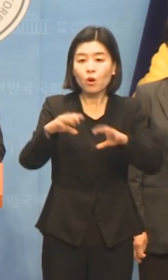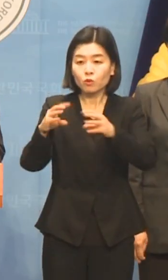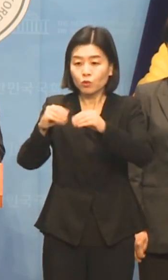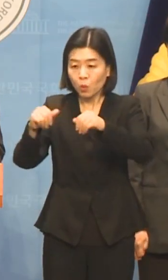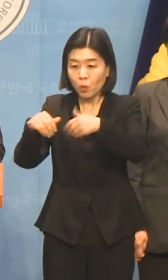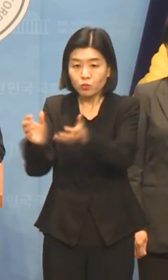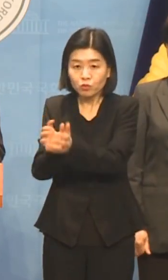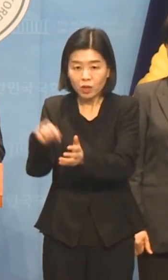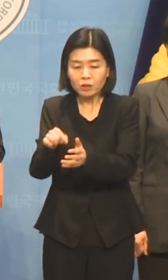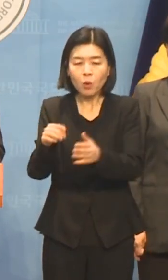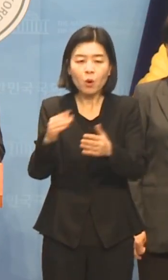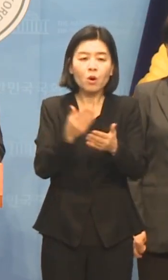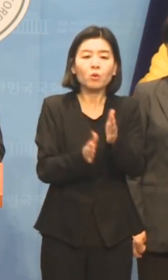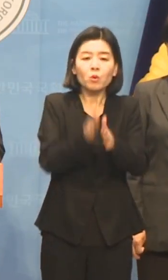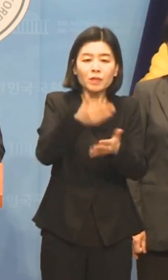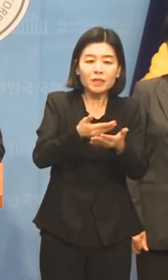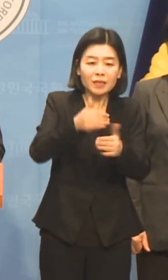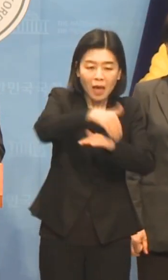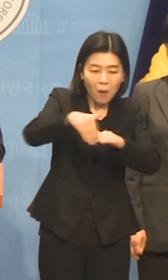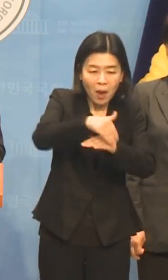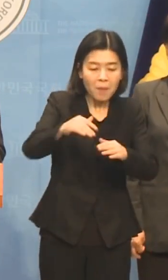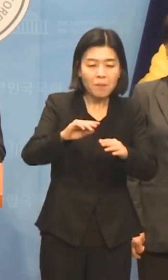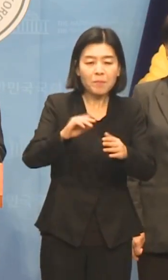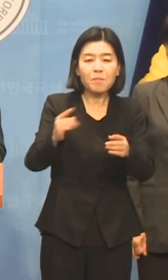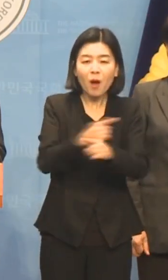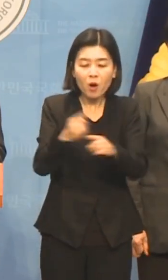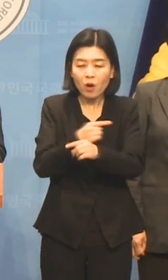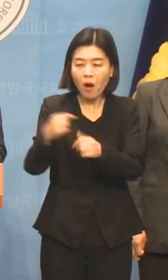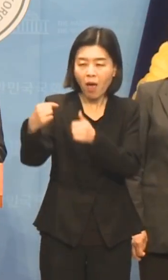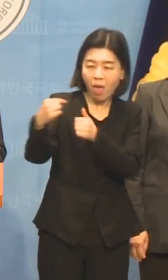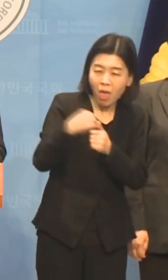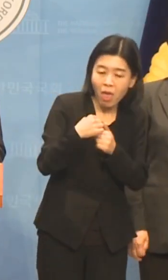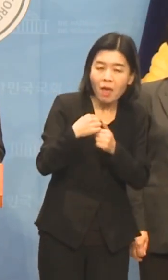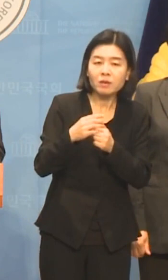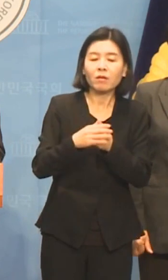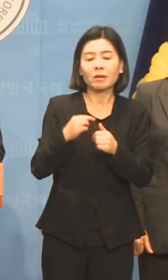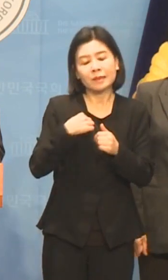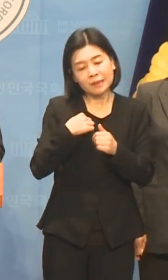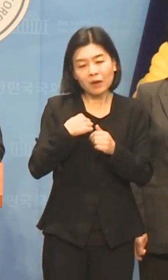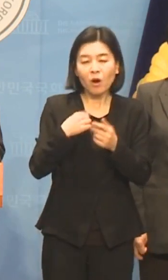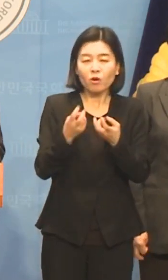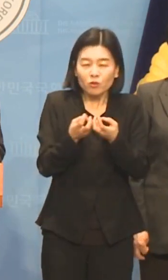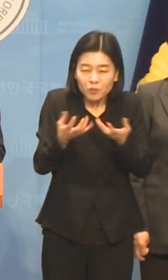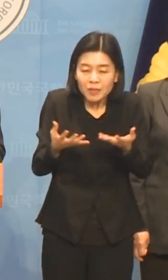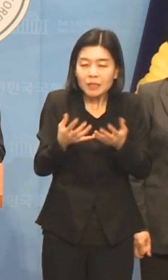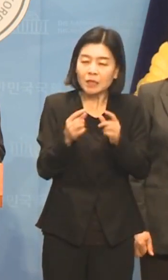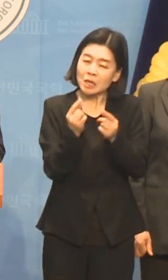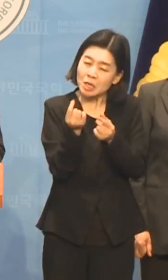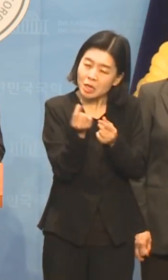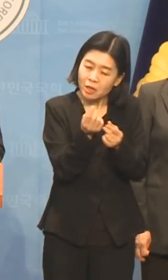강요했고 이에 대응하기 위해 최소한의 변경만 허용했다고 밝혔습니다.